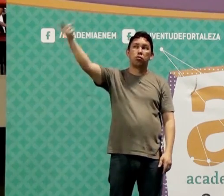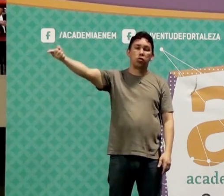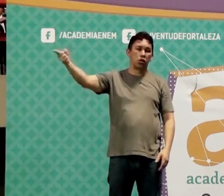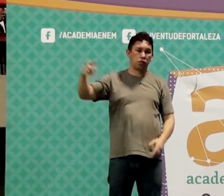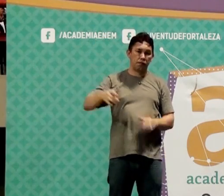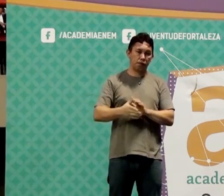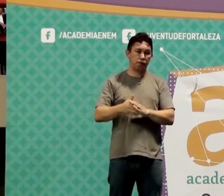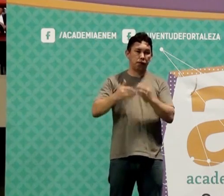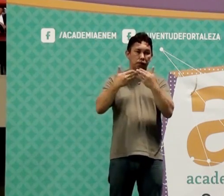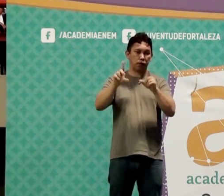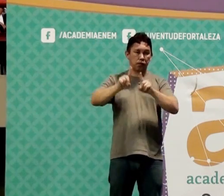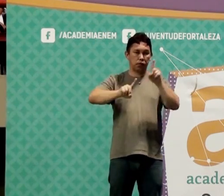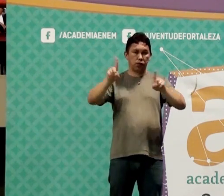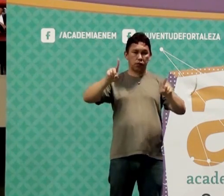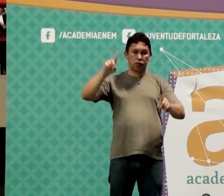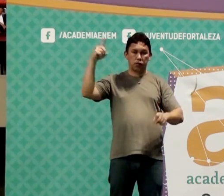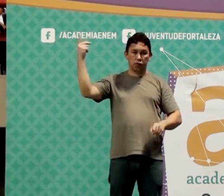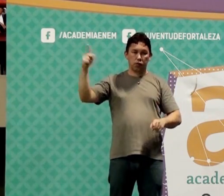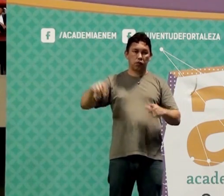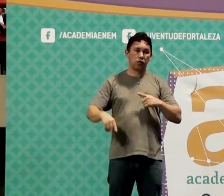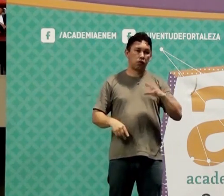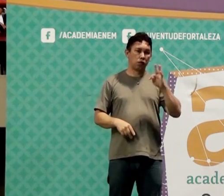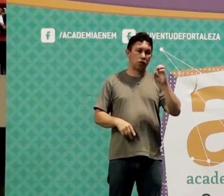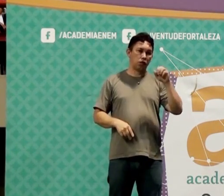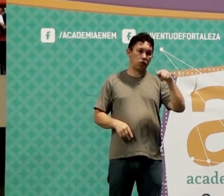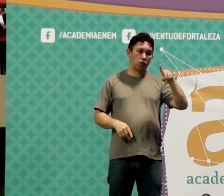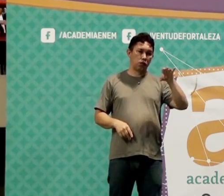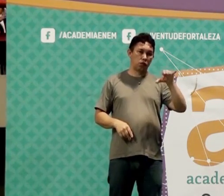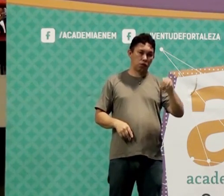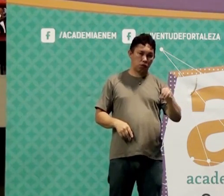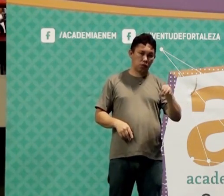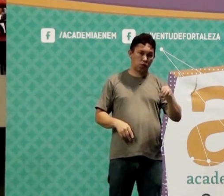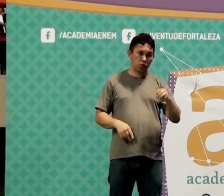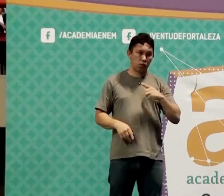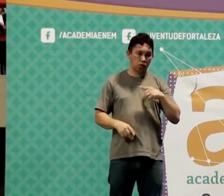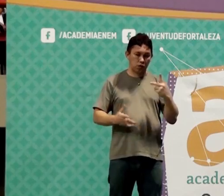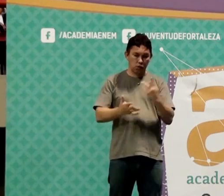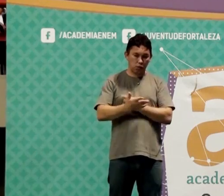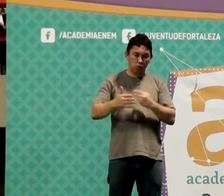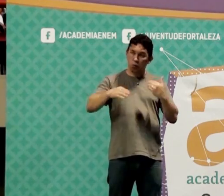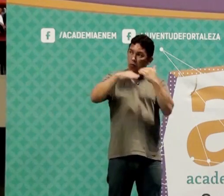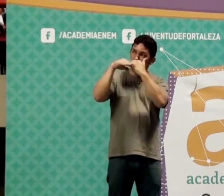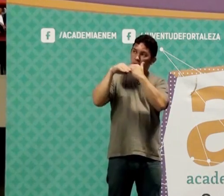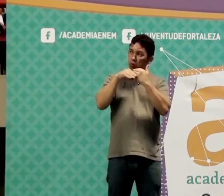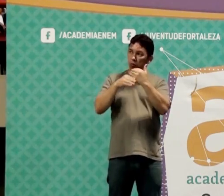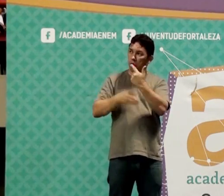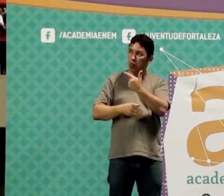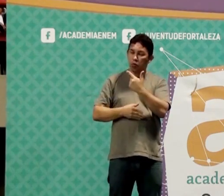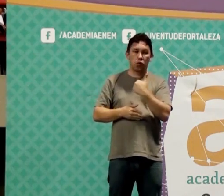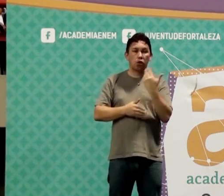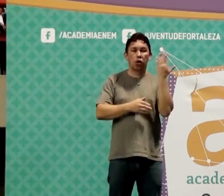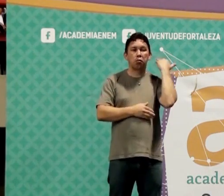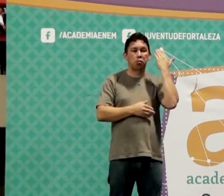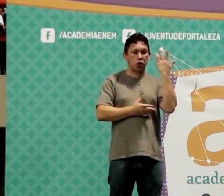Simultâneo. Nem hoje é simultâneo. Para tu ter noção, aconteceu um negócio no